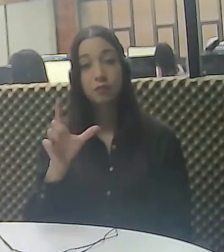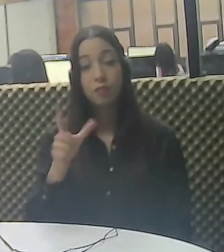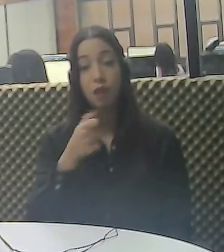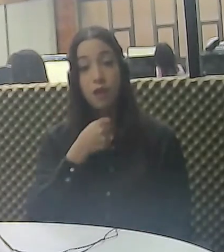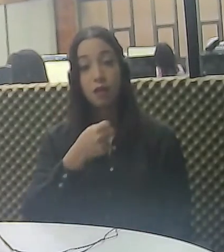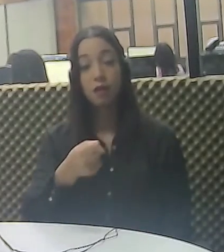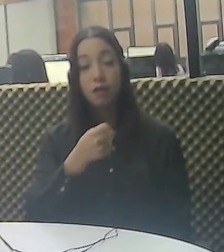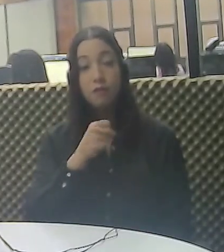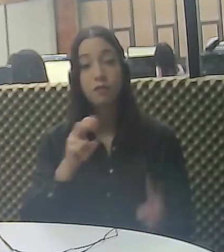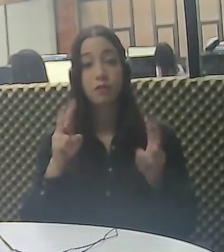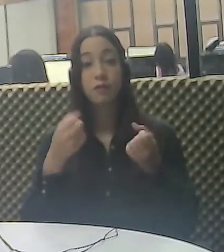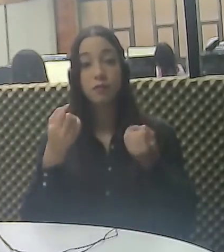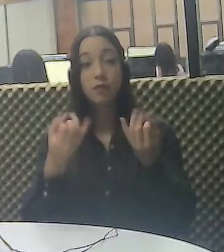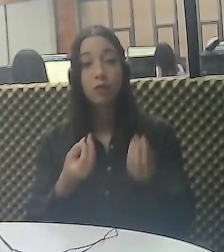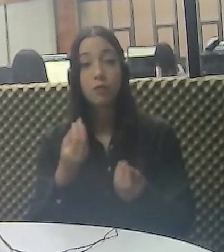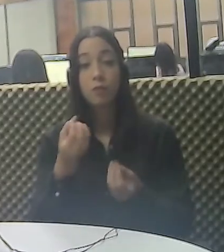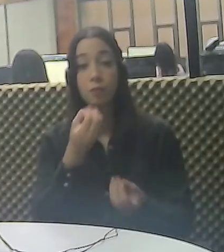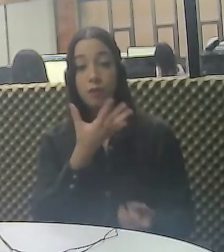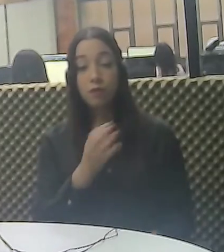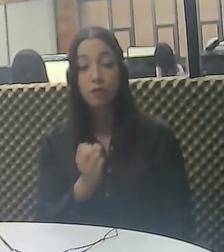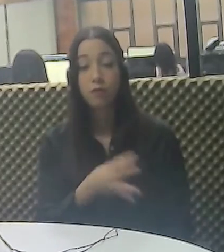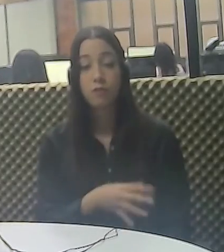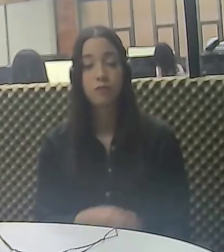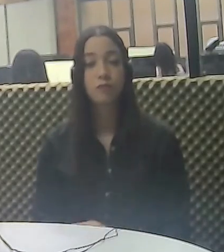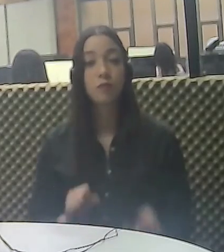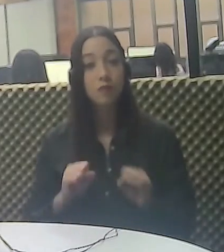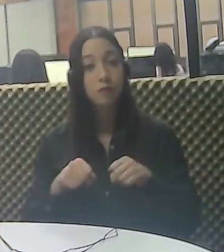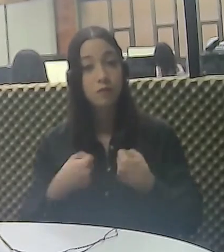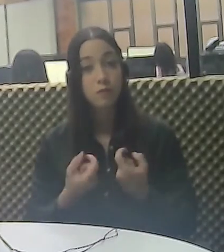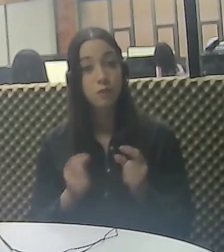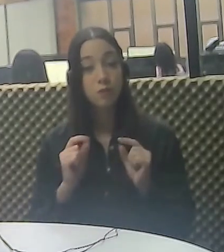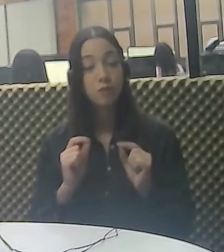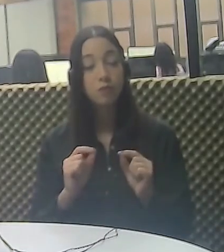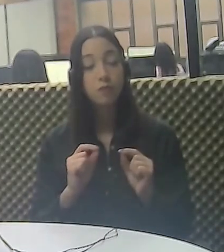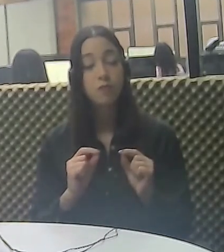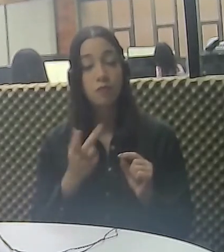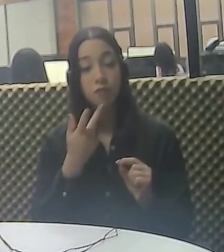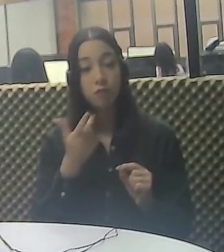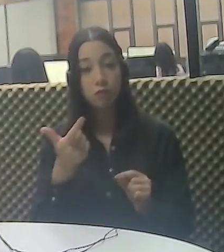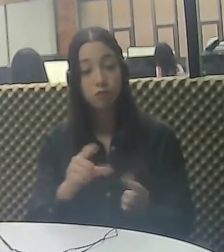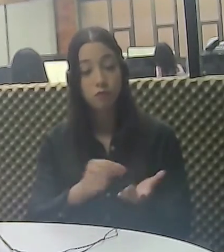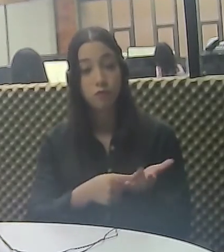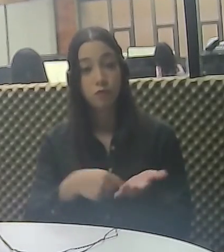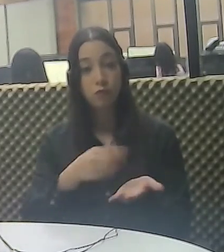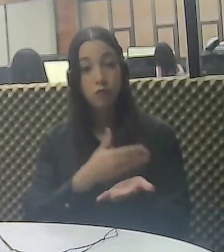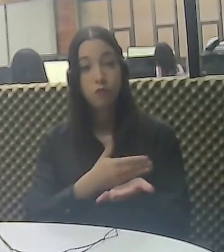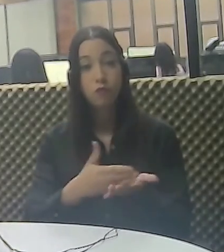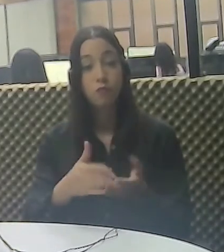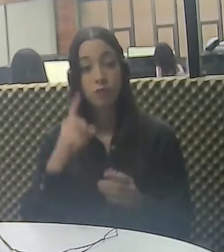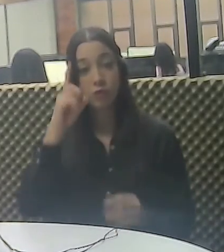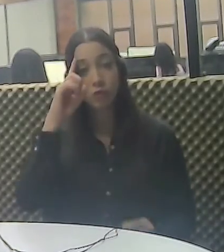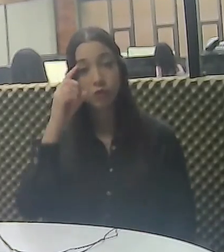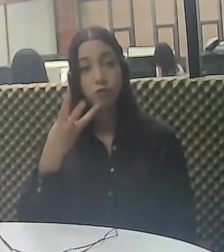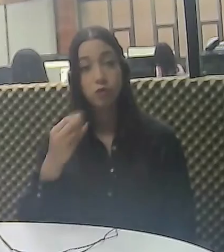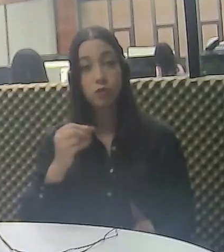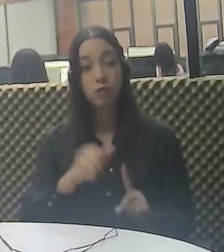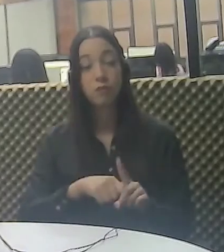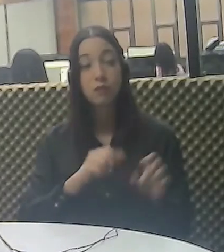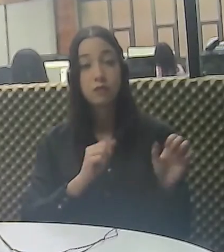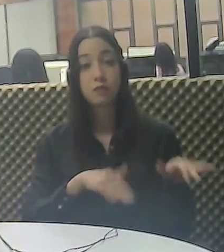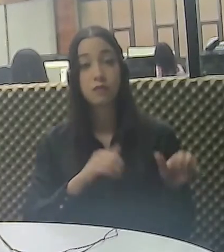fala sobre o novo benefício quer reforçar que o contrato iniciou-se no dia 30 de setembro